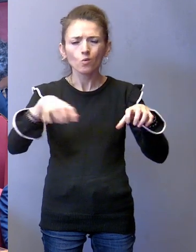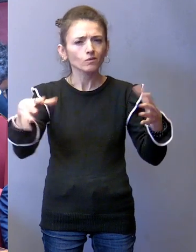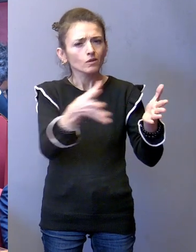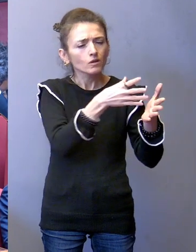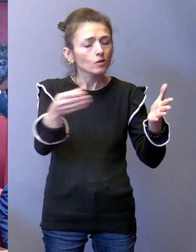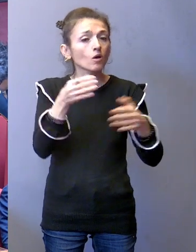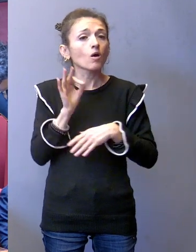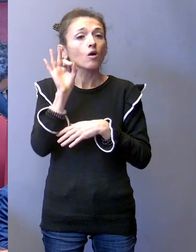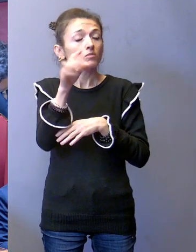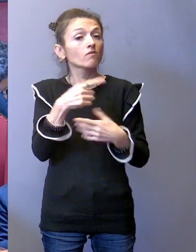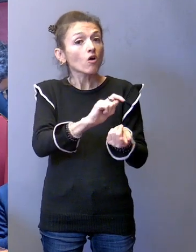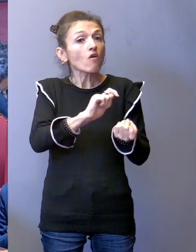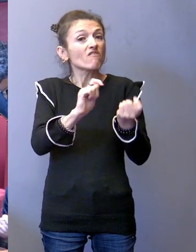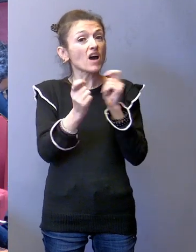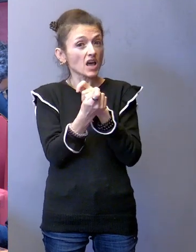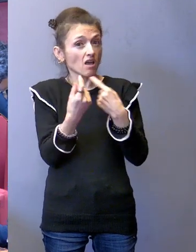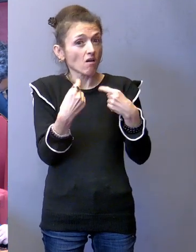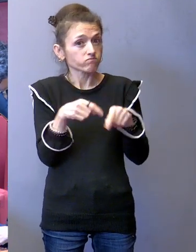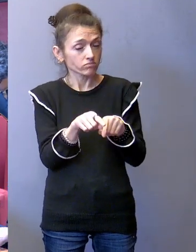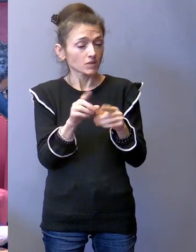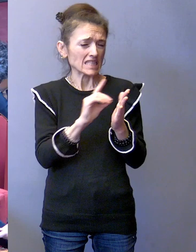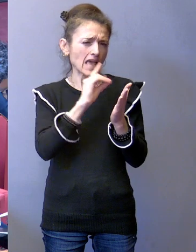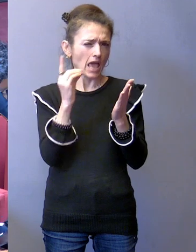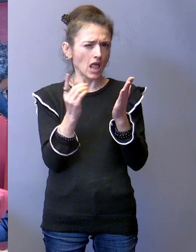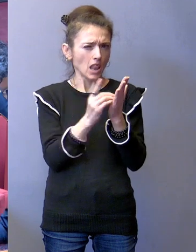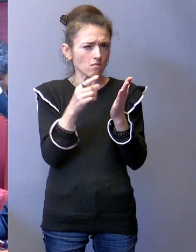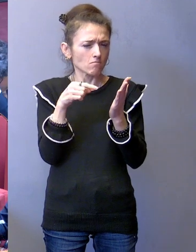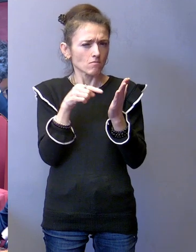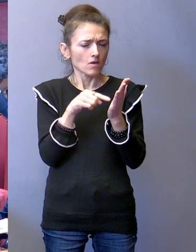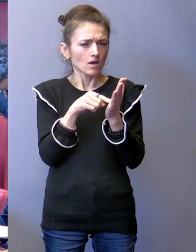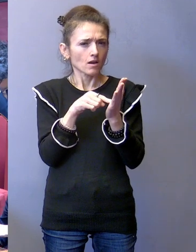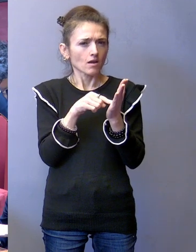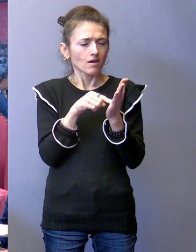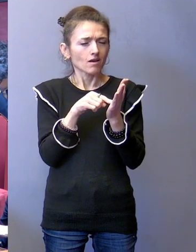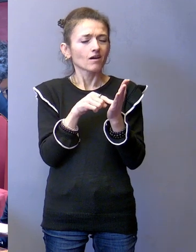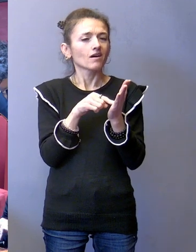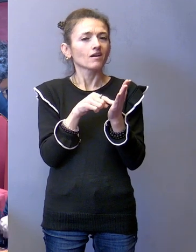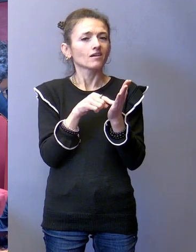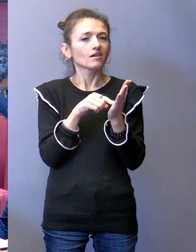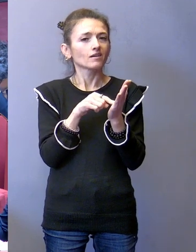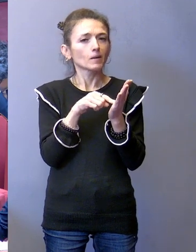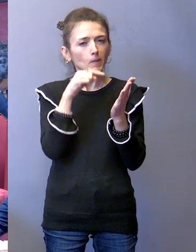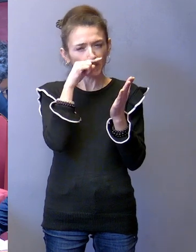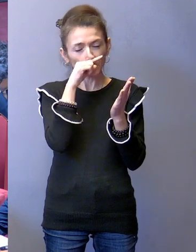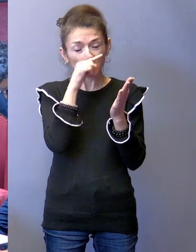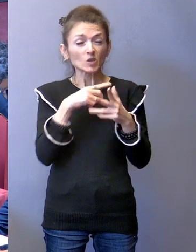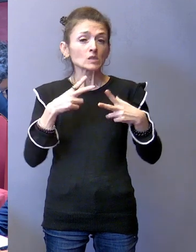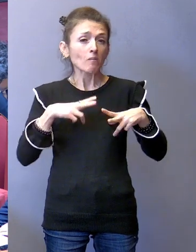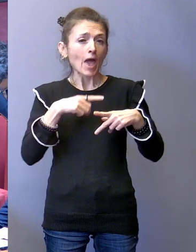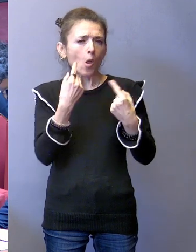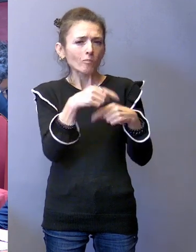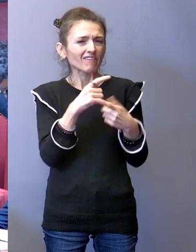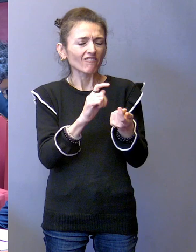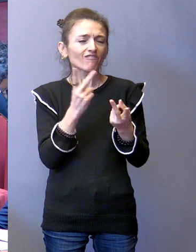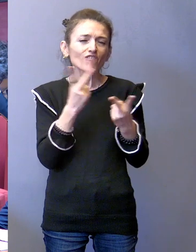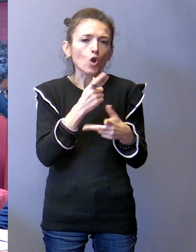l'applicazione della variante in oggetto Anzi scusate della delibera in oggetto perché questa non è Magari fosse una variante io lo desidero veramente mio